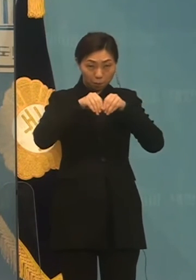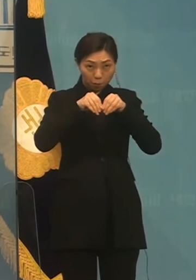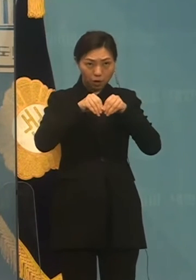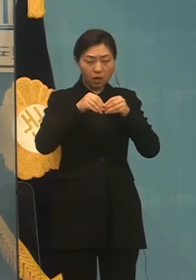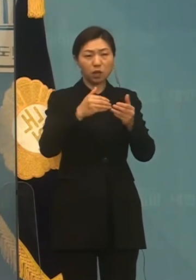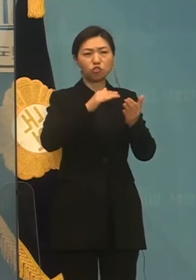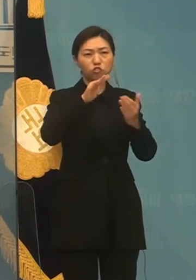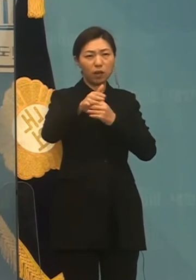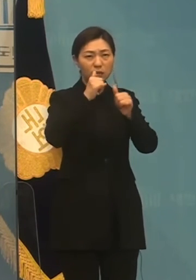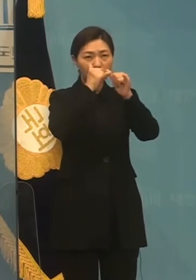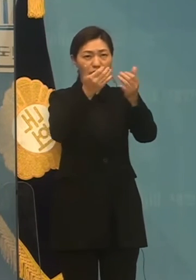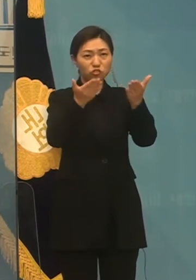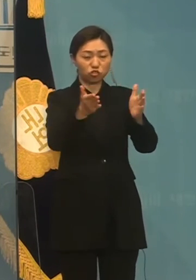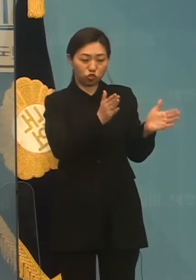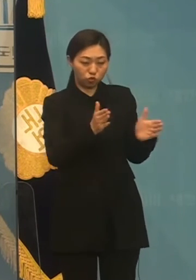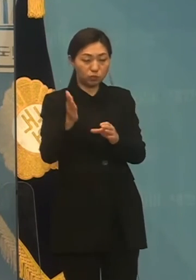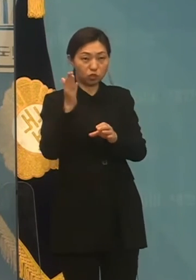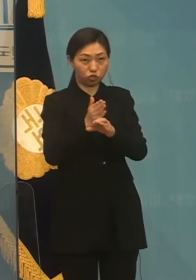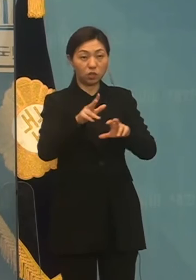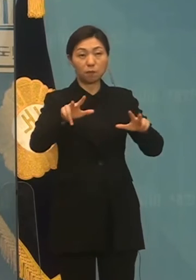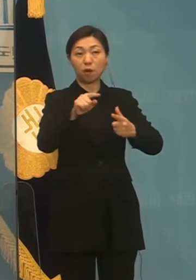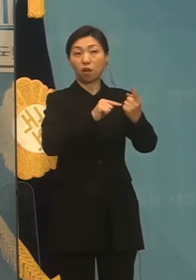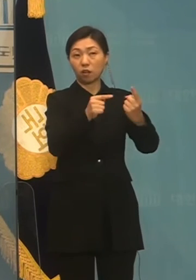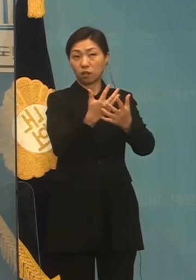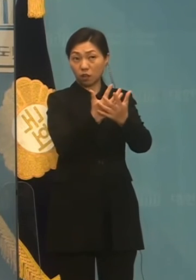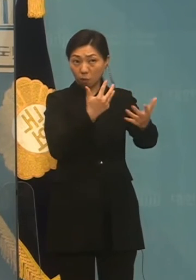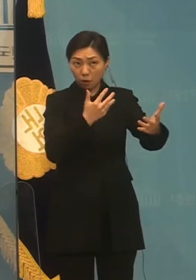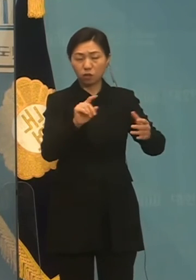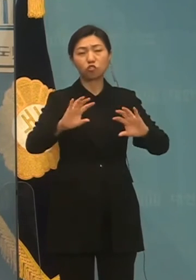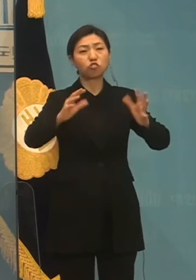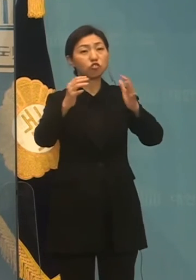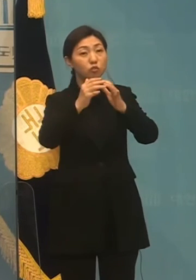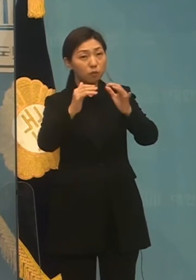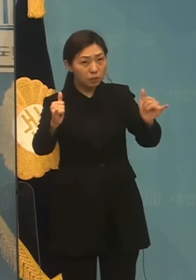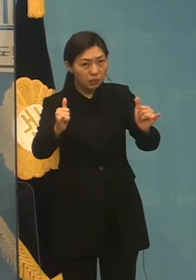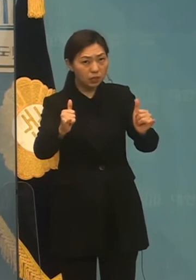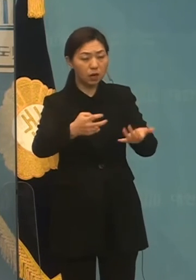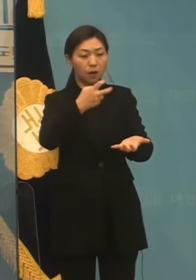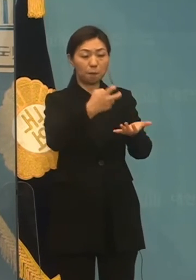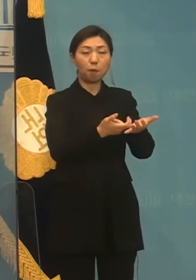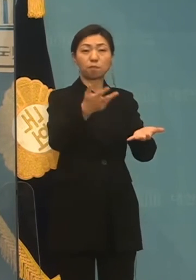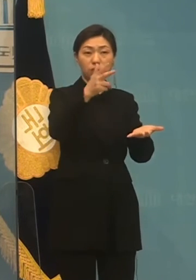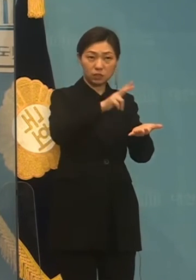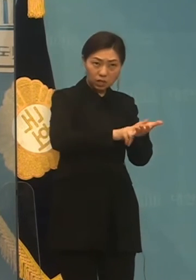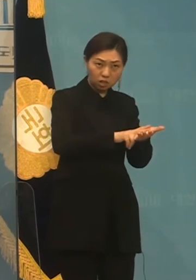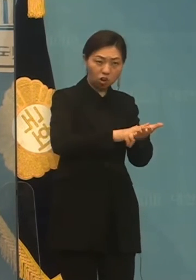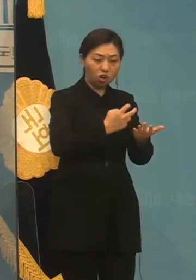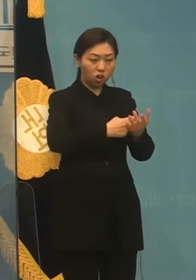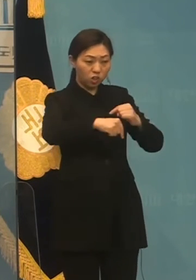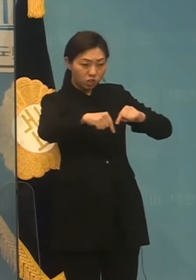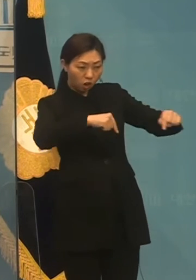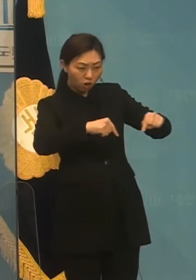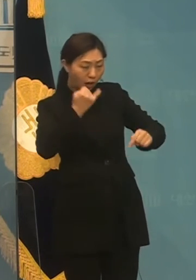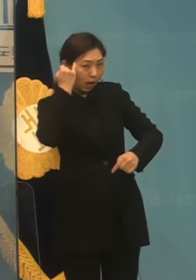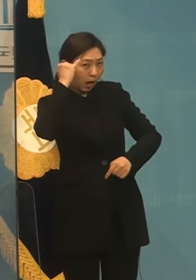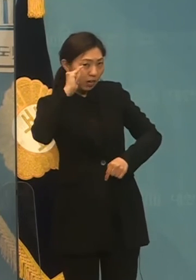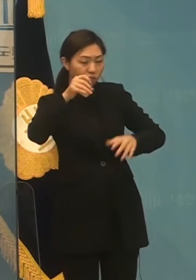있습니다. 이 대회는 국민들로부터 입법 정책 아이디어를